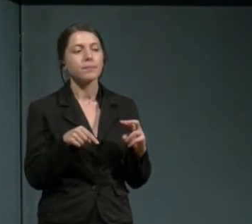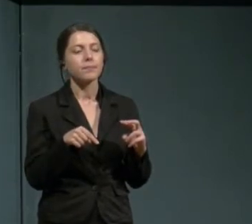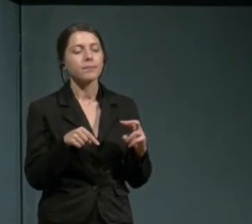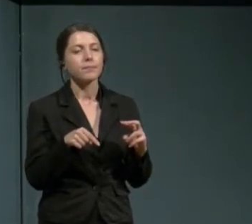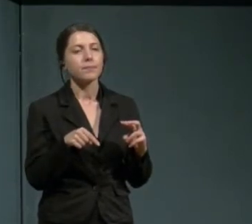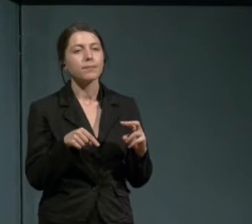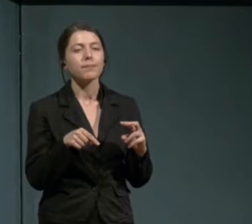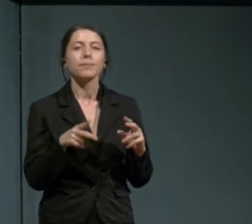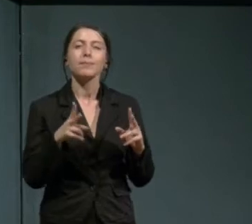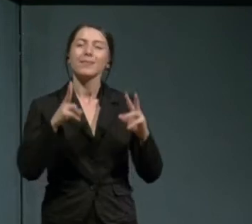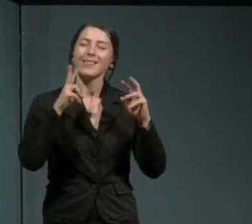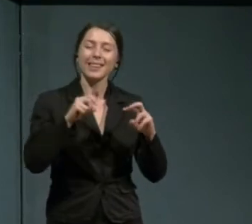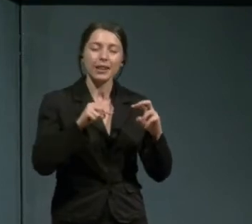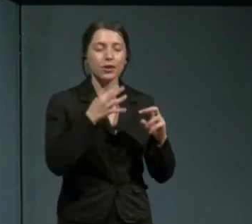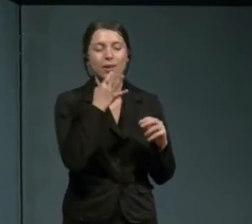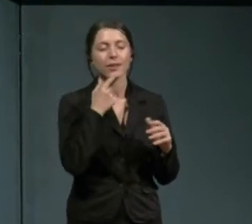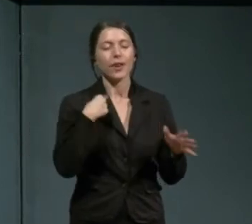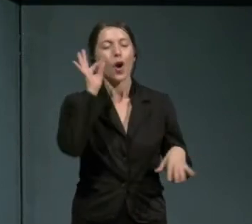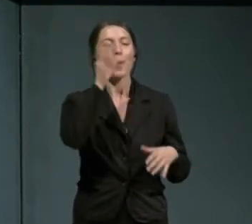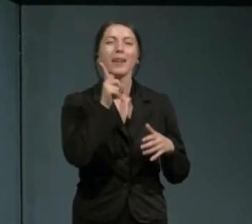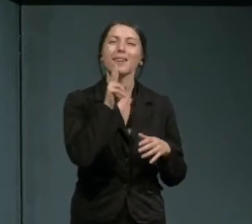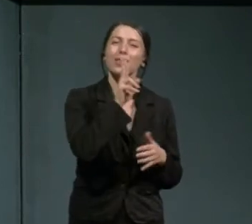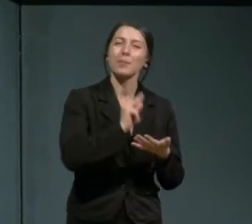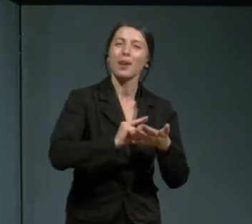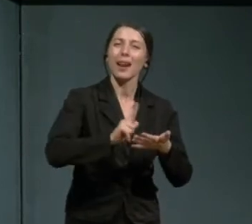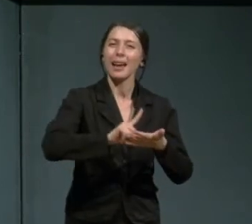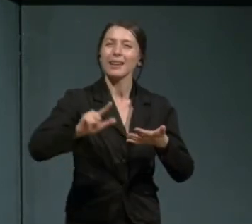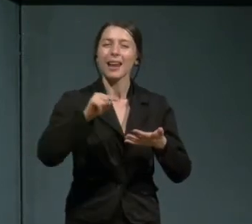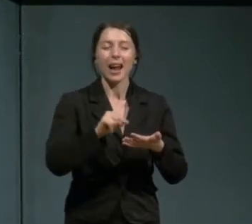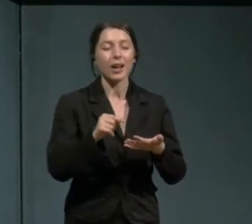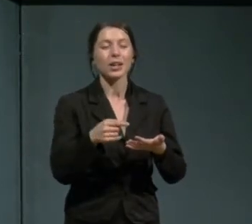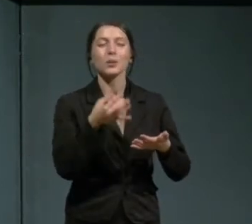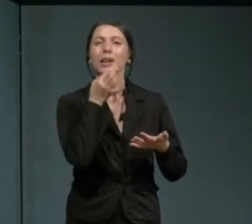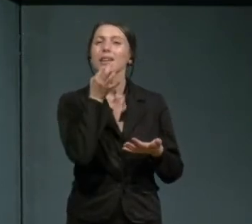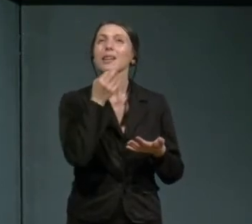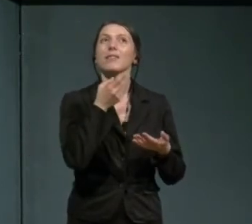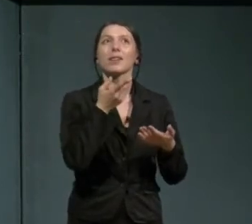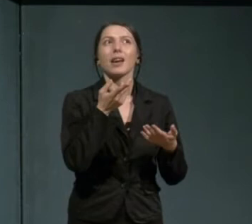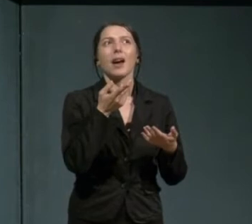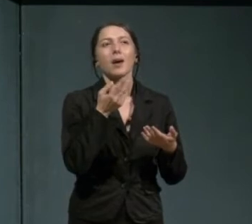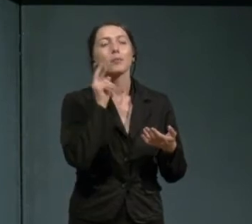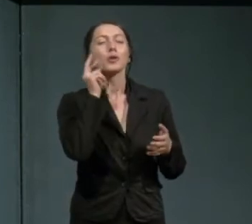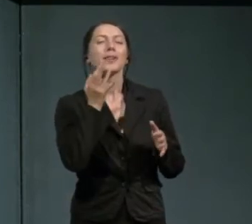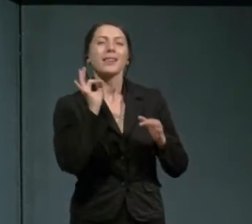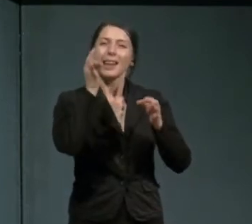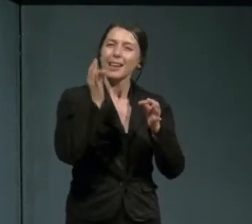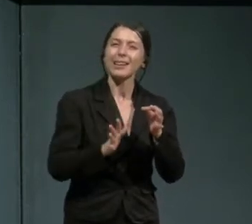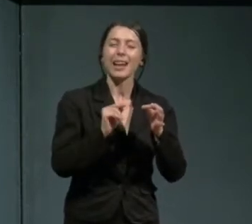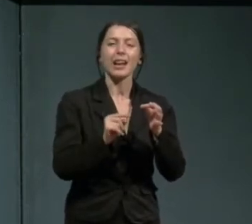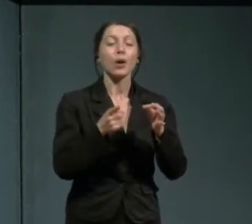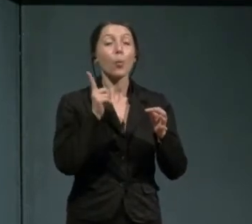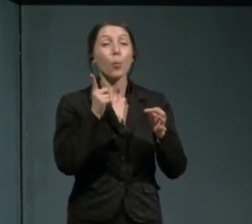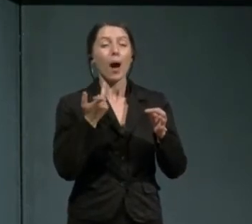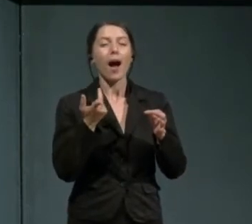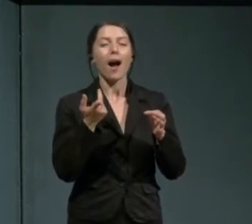quello che era un obiettivo letterario allo stesso tempo un aspetto molto delicato era proprio la questione